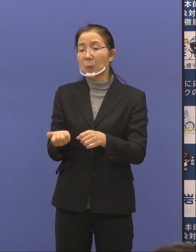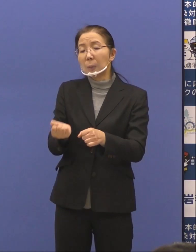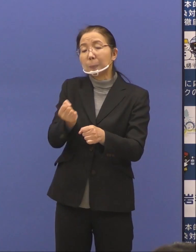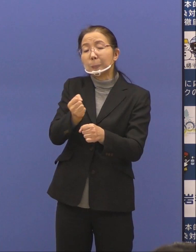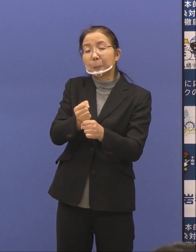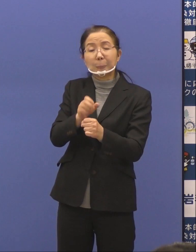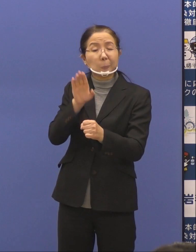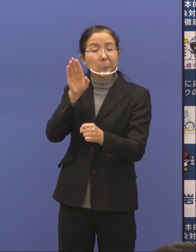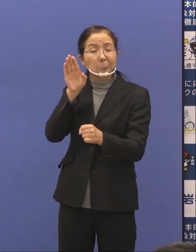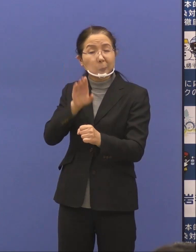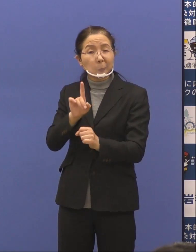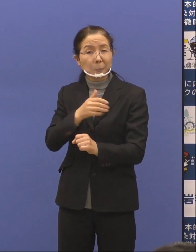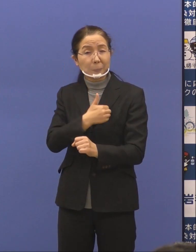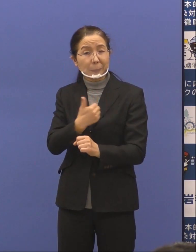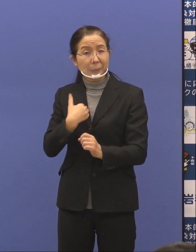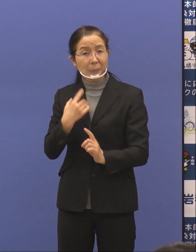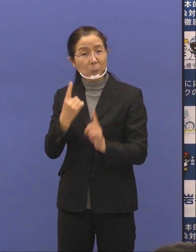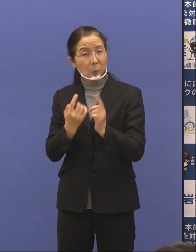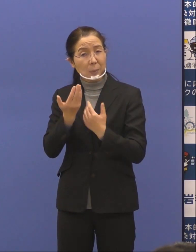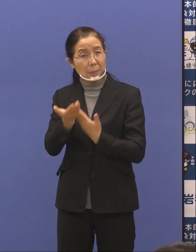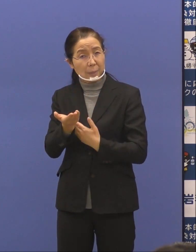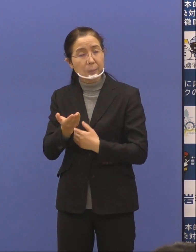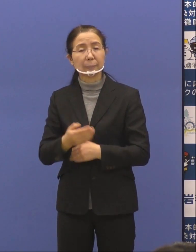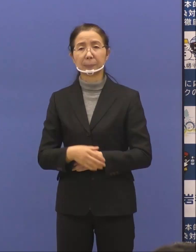は可能と考えるものでしょうか。